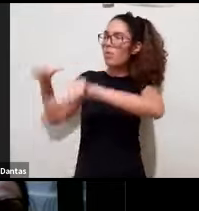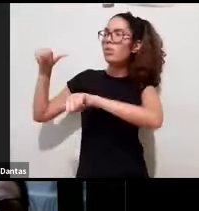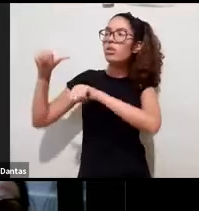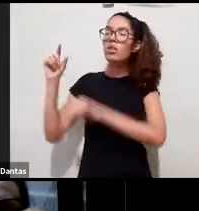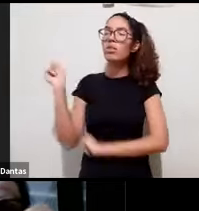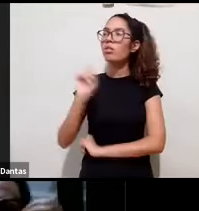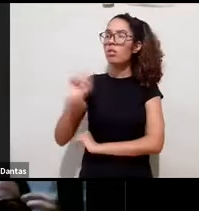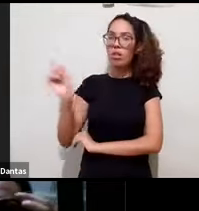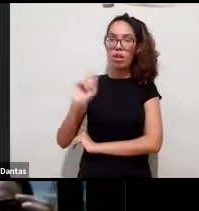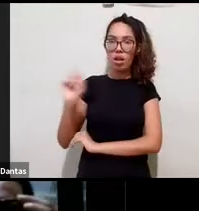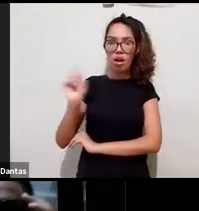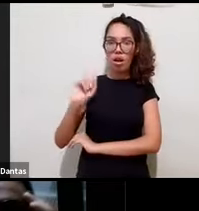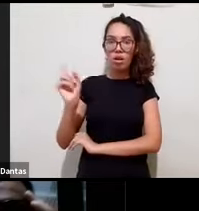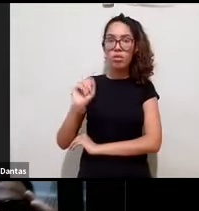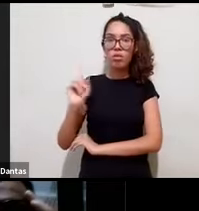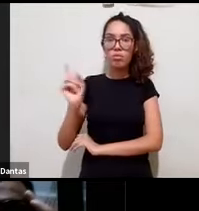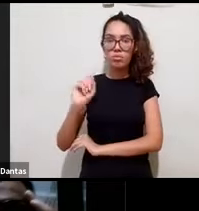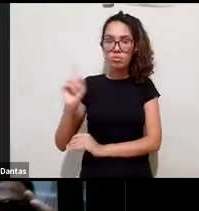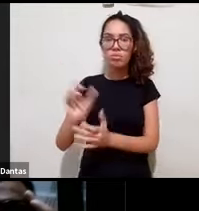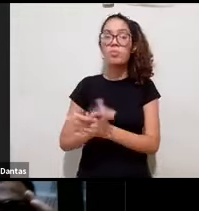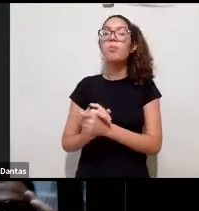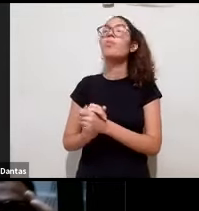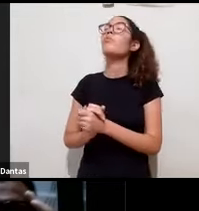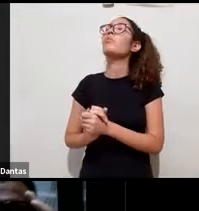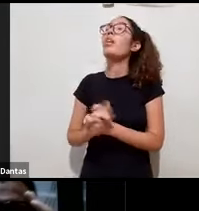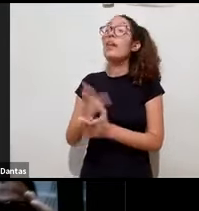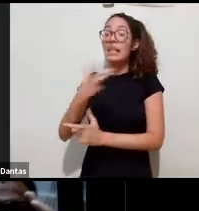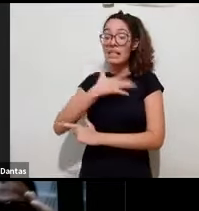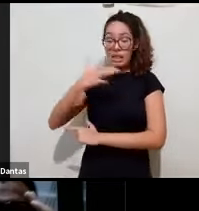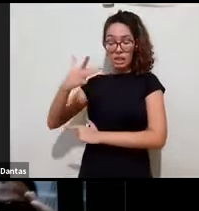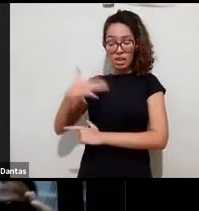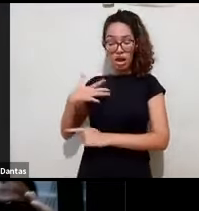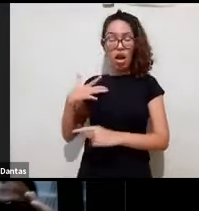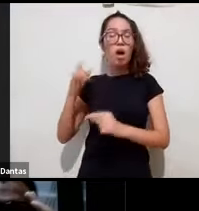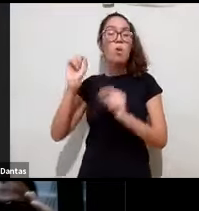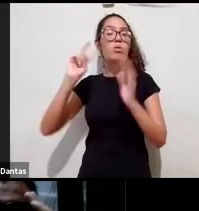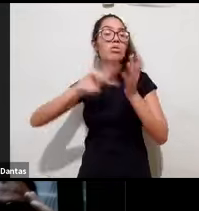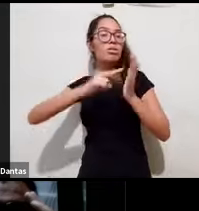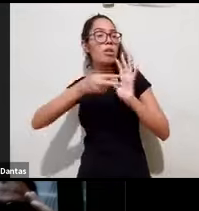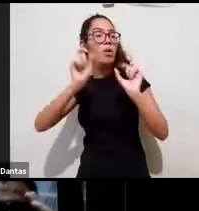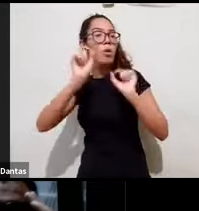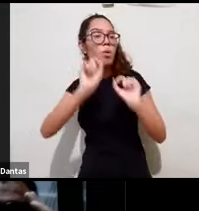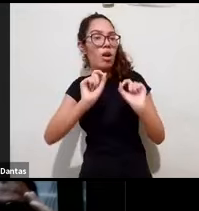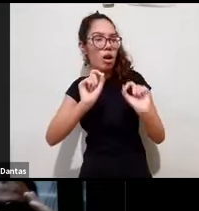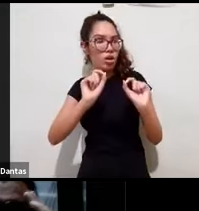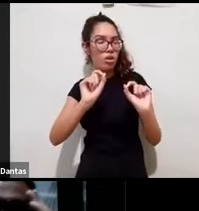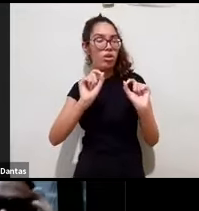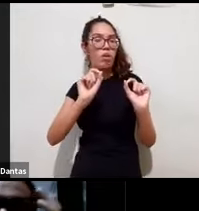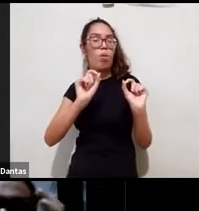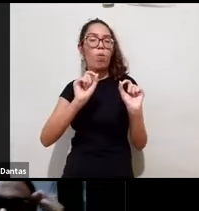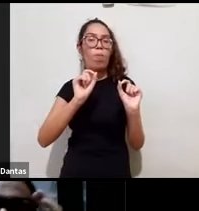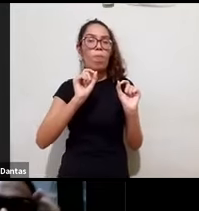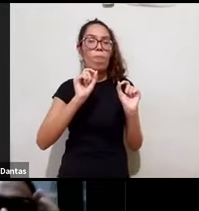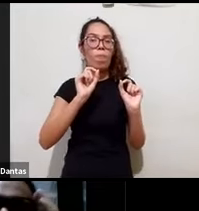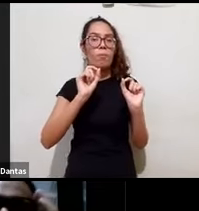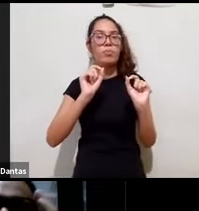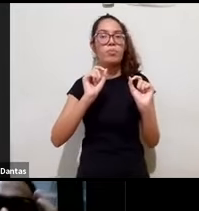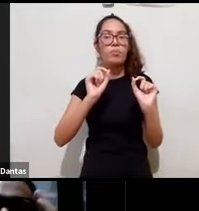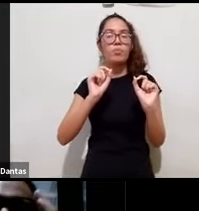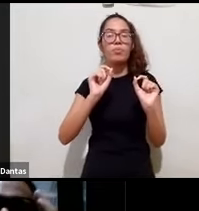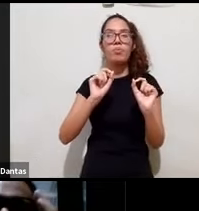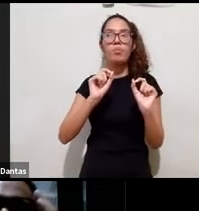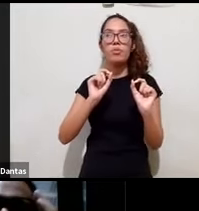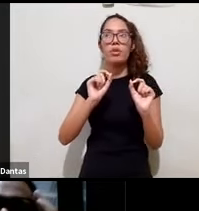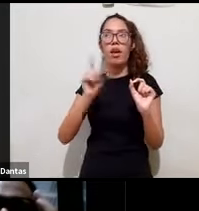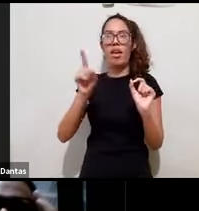lógica mercantilista. Saúde, para nós, ele não pode, nunca será considerado um